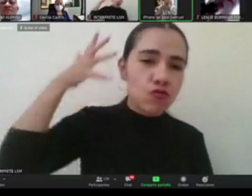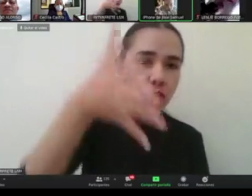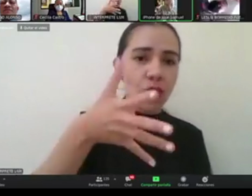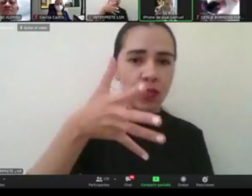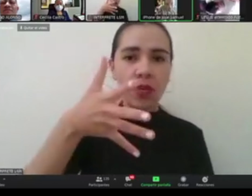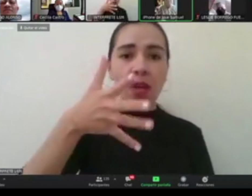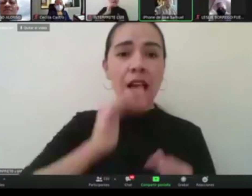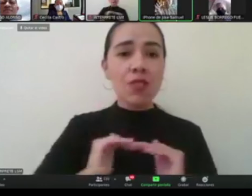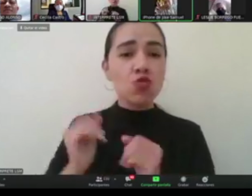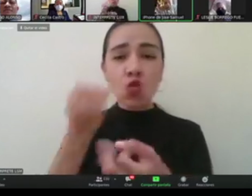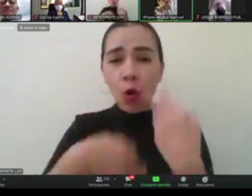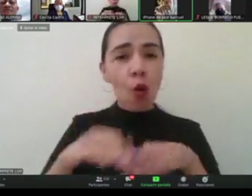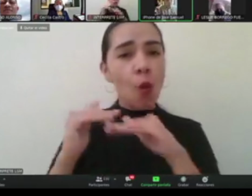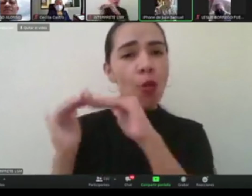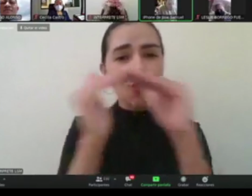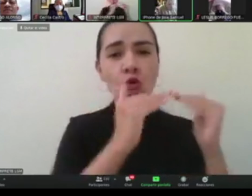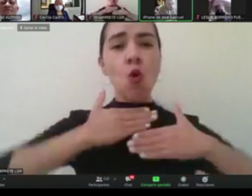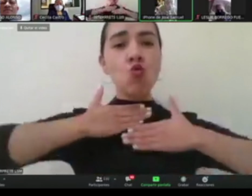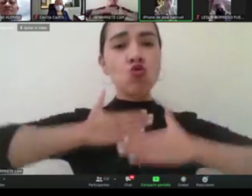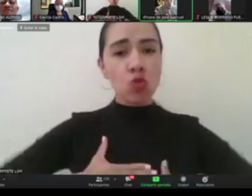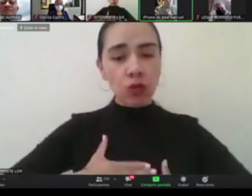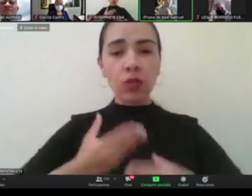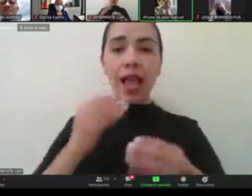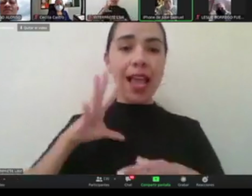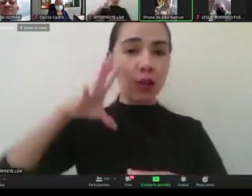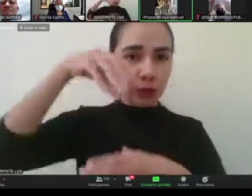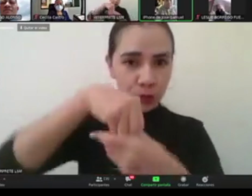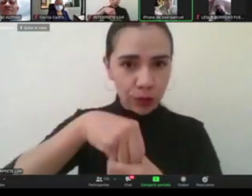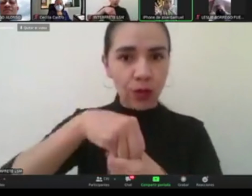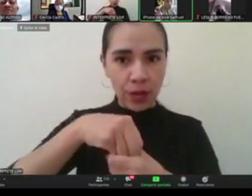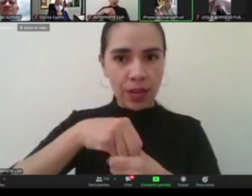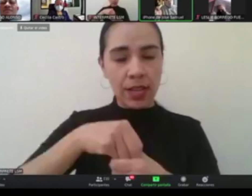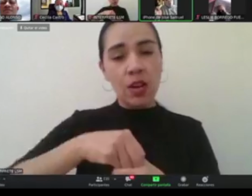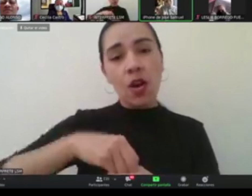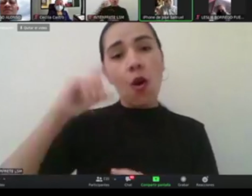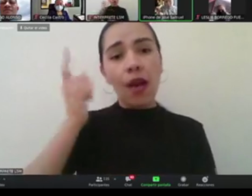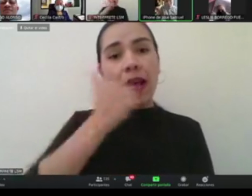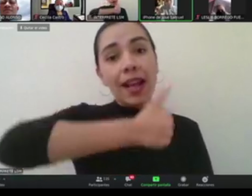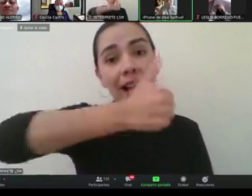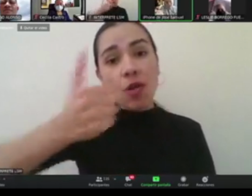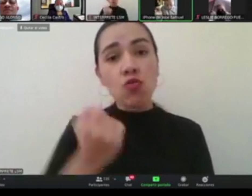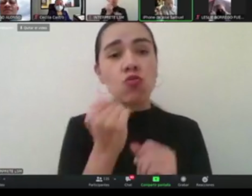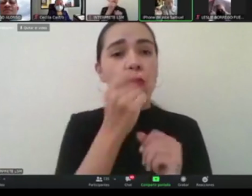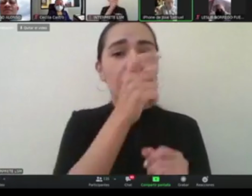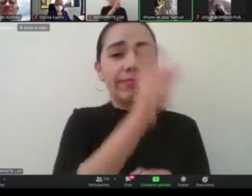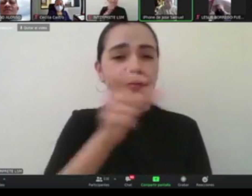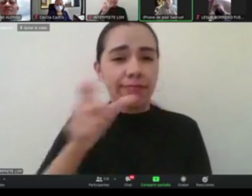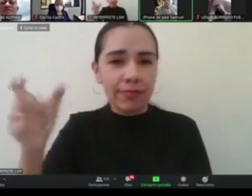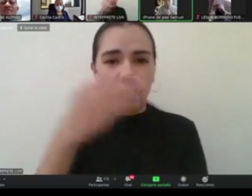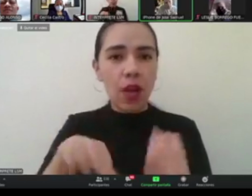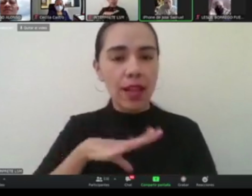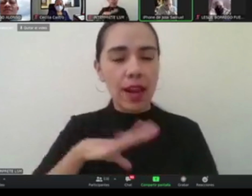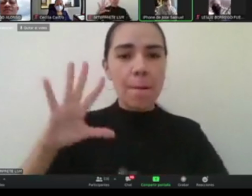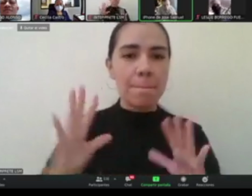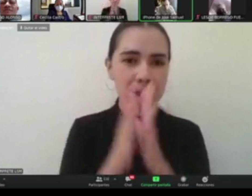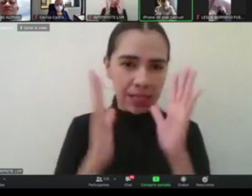justa e inclusiva, y sobre todo donde podamos tener cada uno un espacio de participación real y